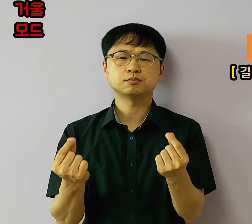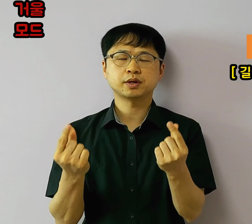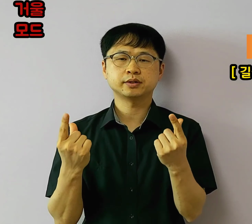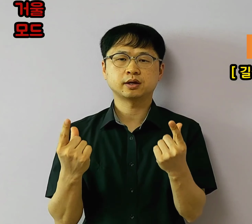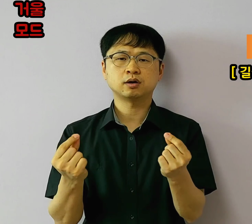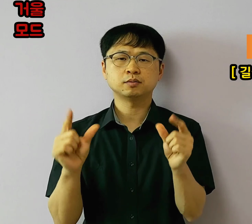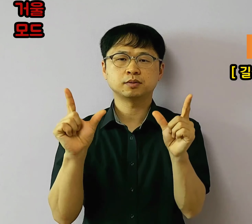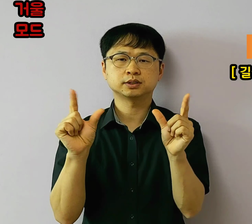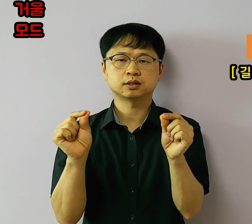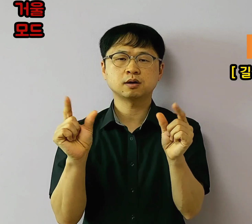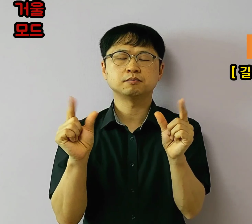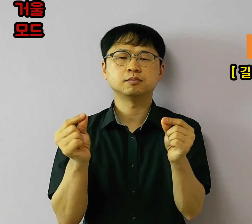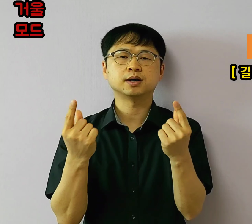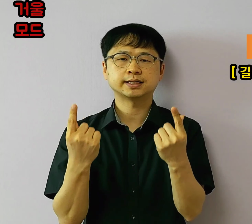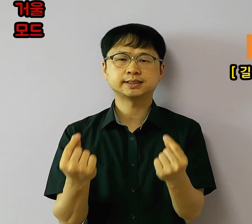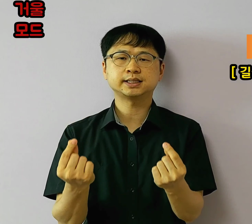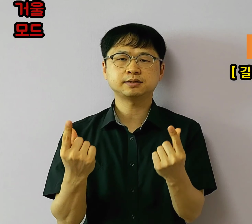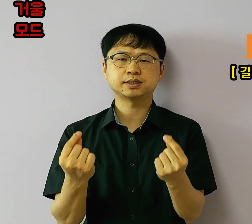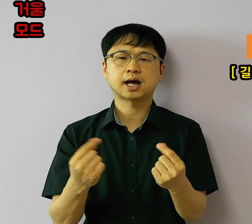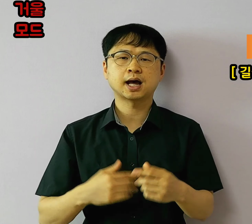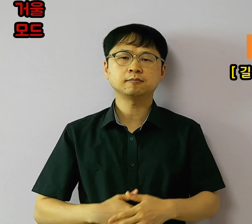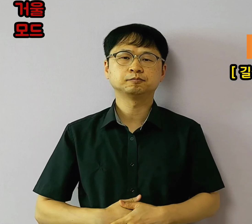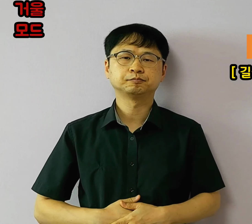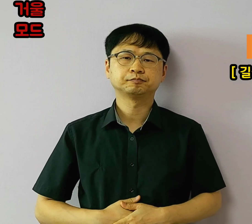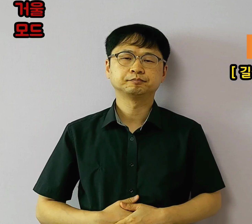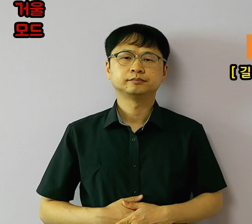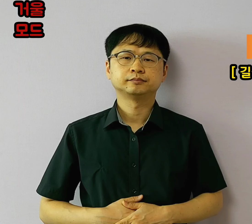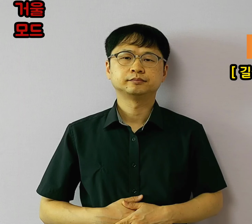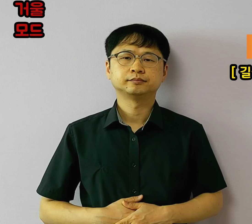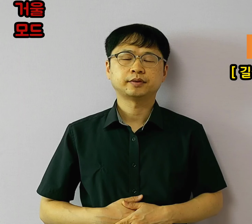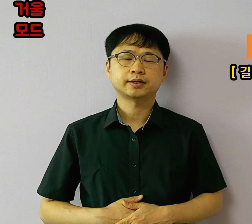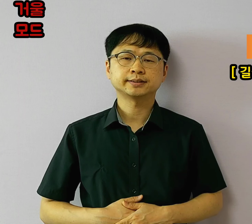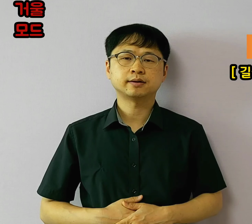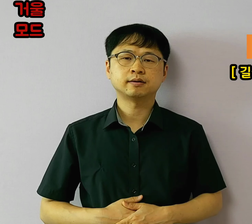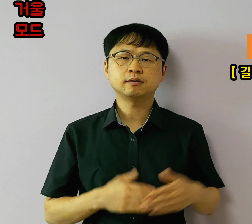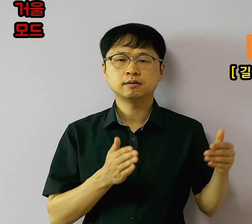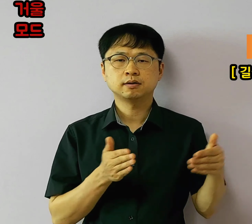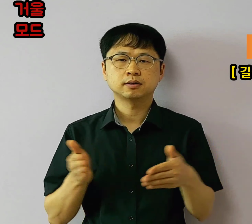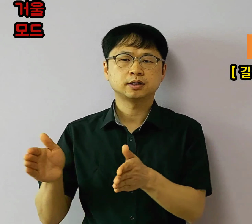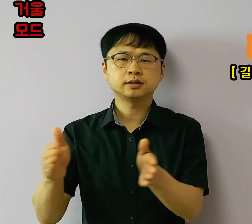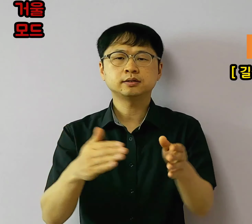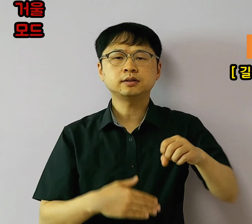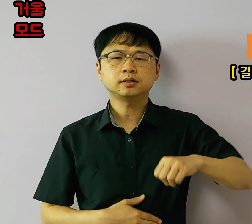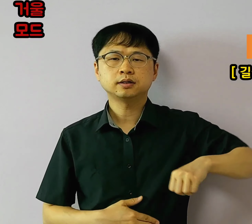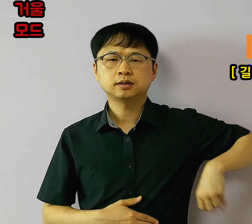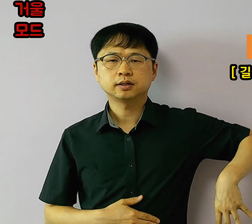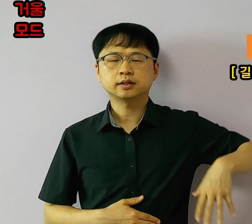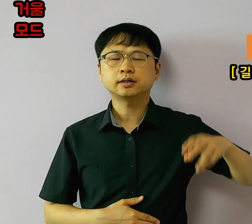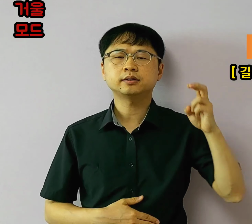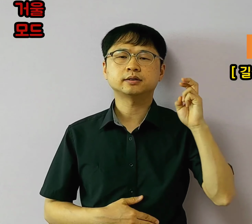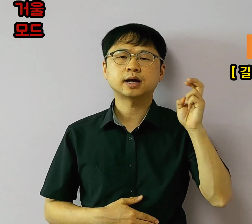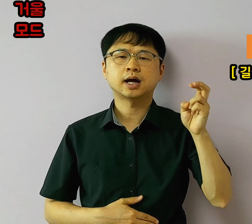촛불처럼은 배웠네요. 뭐뭐처럼, 뭐뭐같이입니다. 네, 그래서 길을